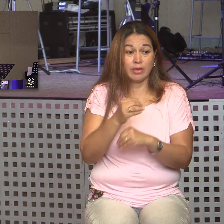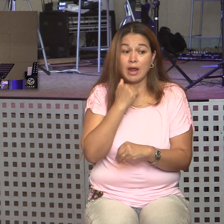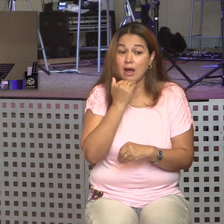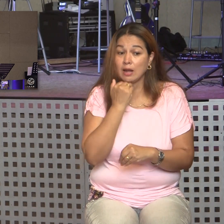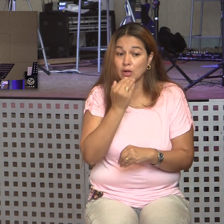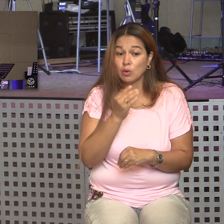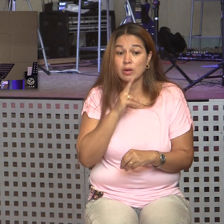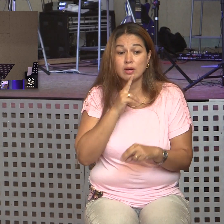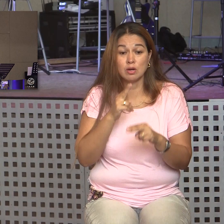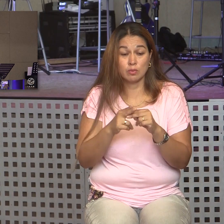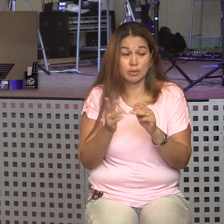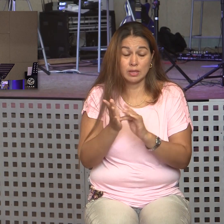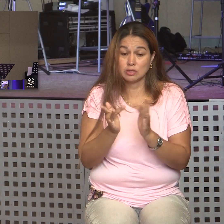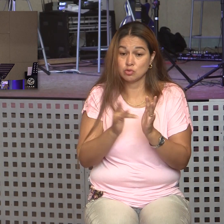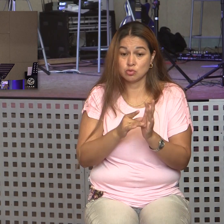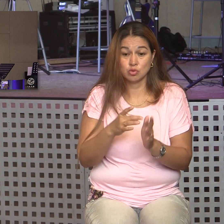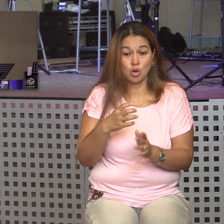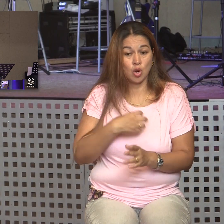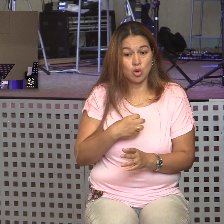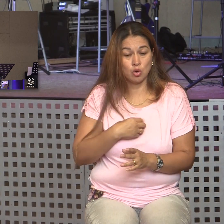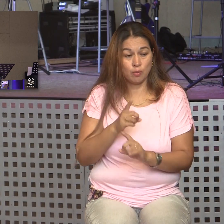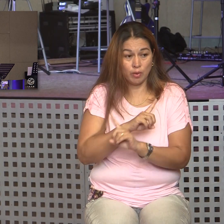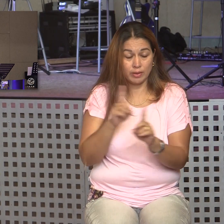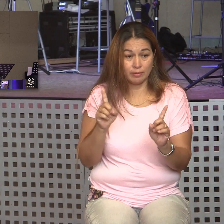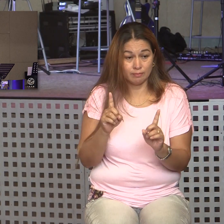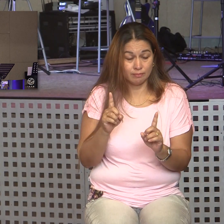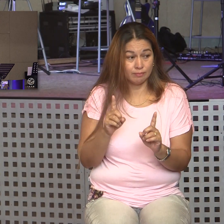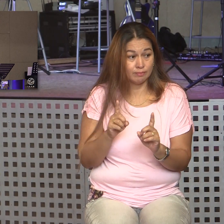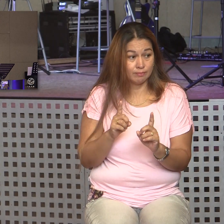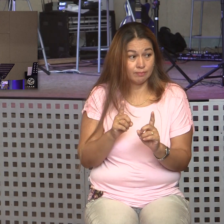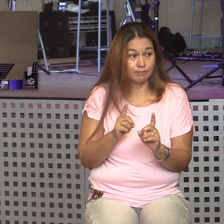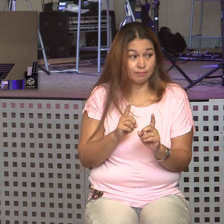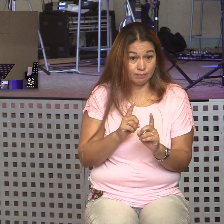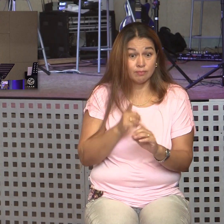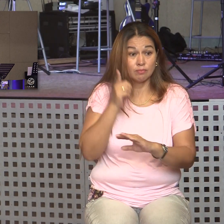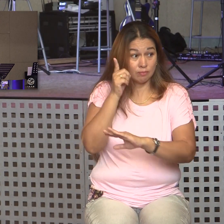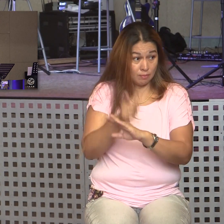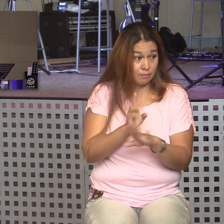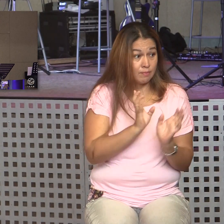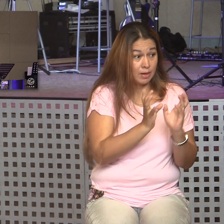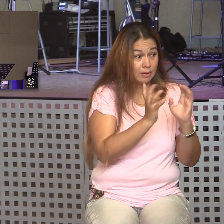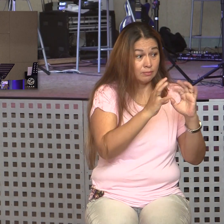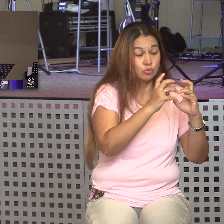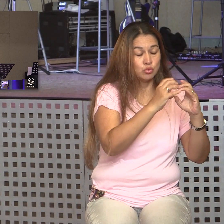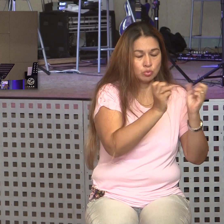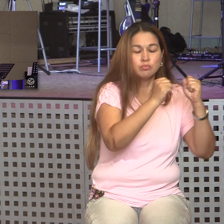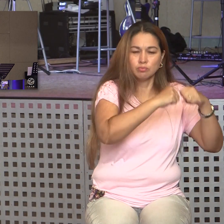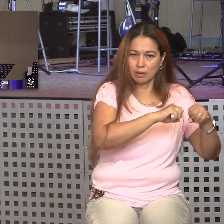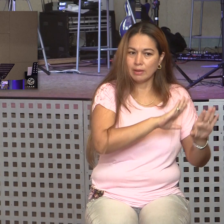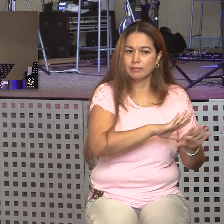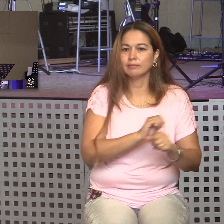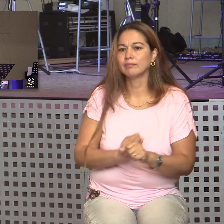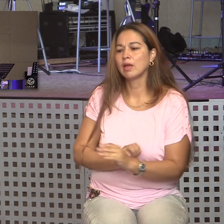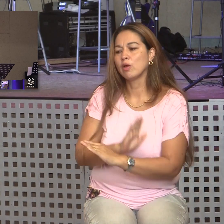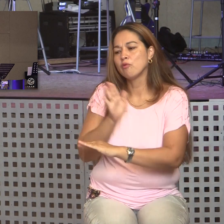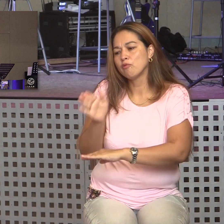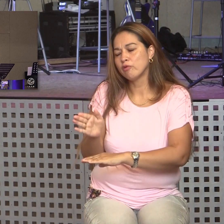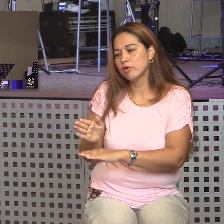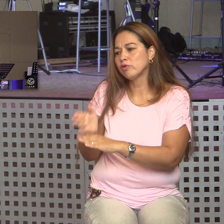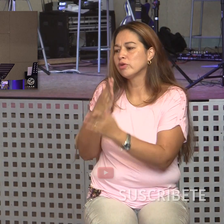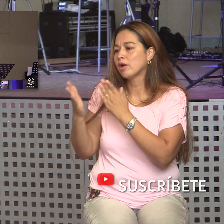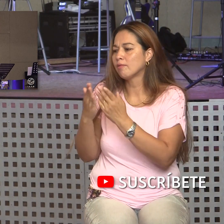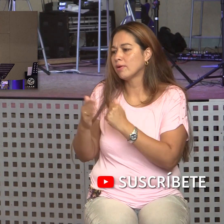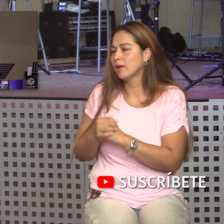Y llamándoles, les intimaron que en ninguna manera hablasen ni